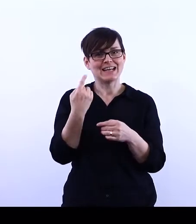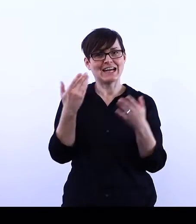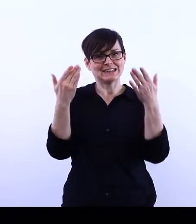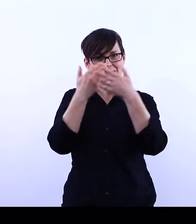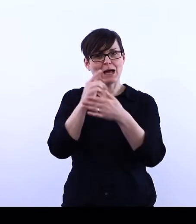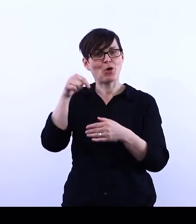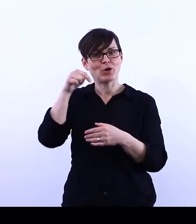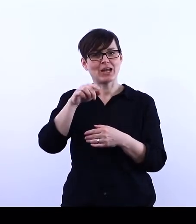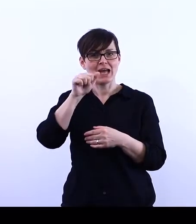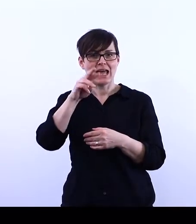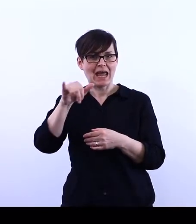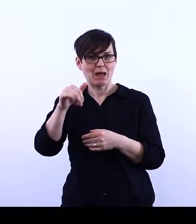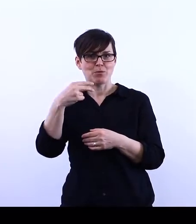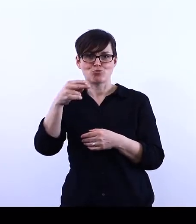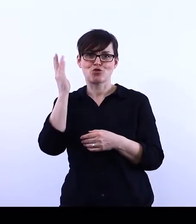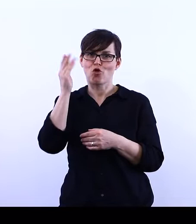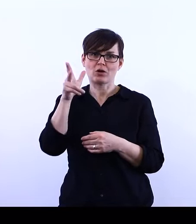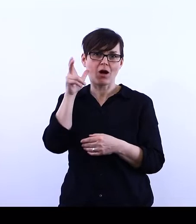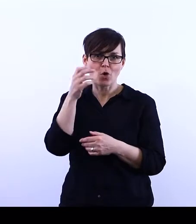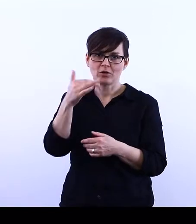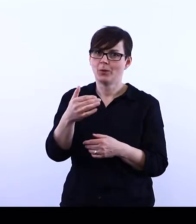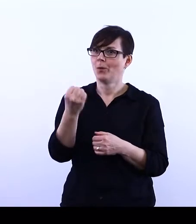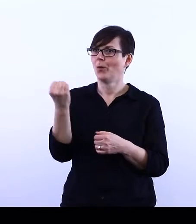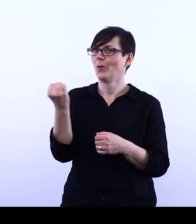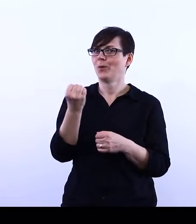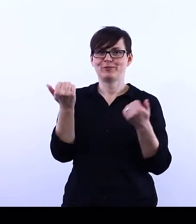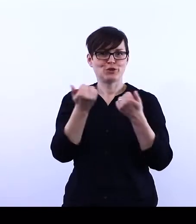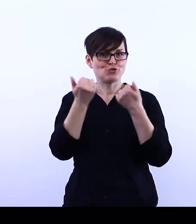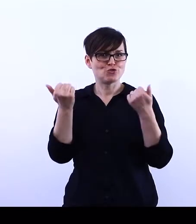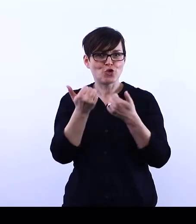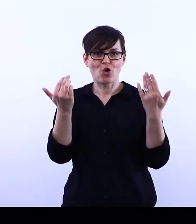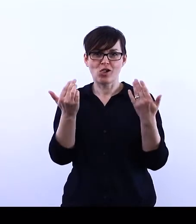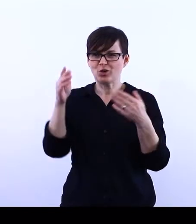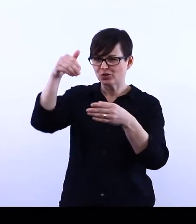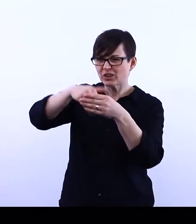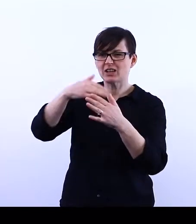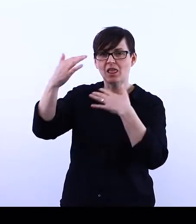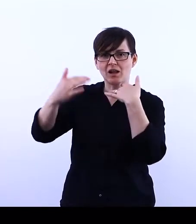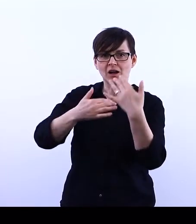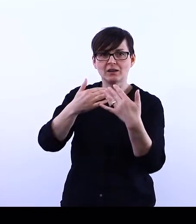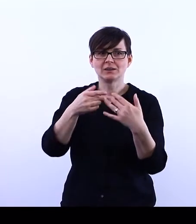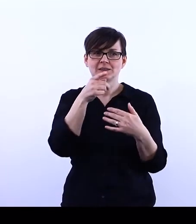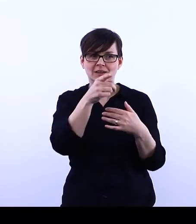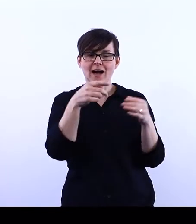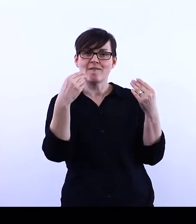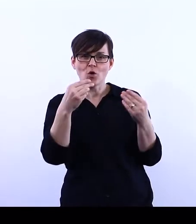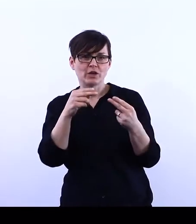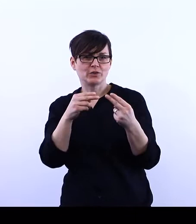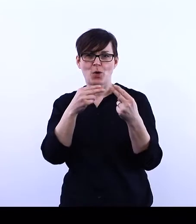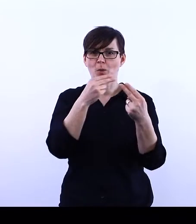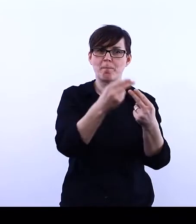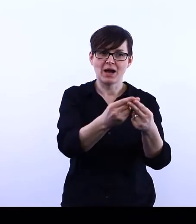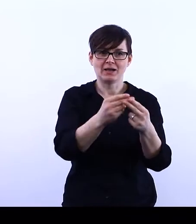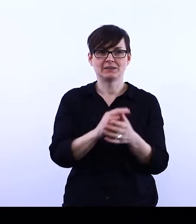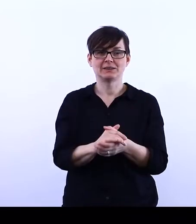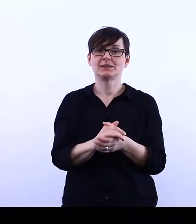verfolgt und waren begeistert und ganz, ganz viel, was sie erzählt hat, passt eigentlich zu dieser Folie oder zu diesem Mindset, das wir auch versuchen